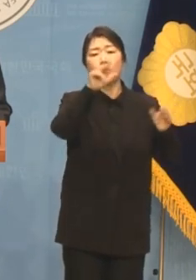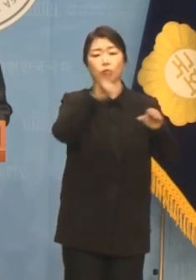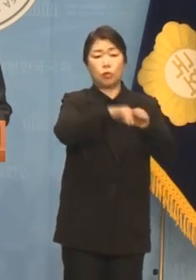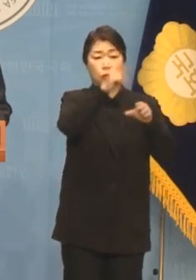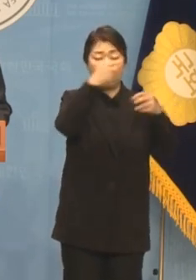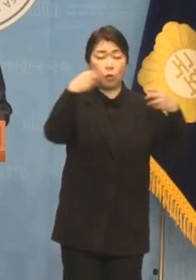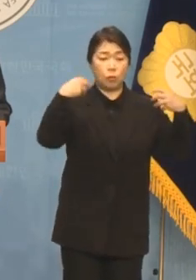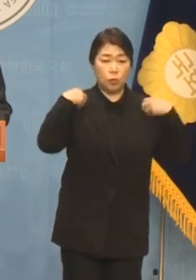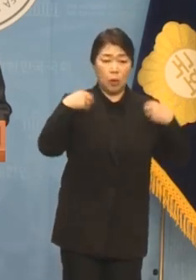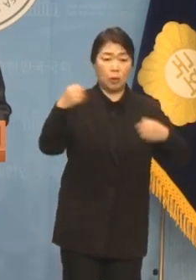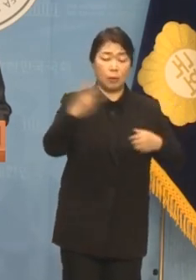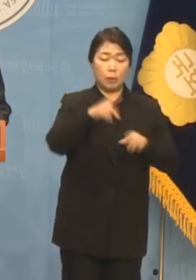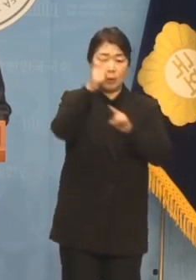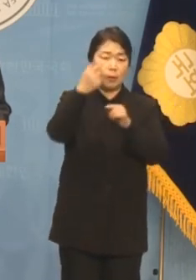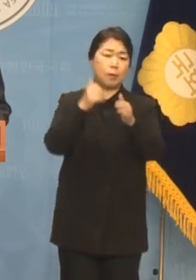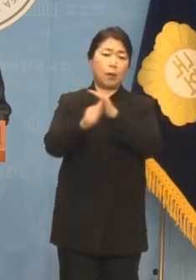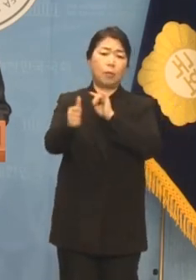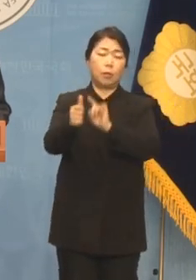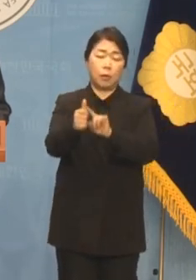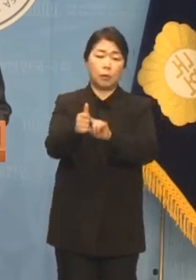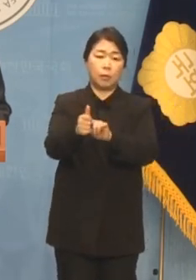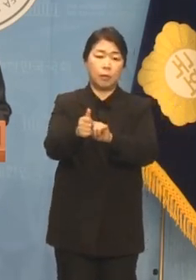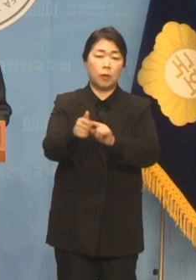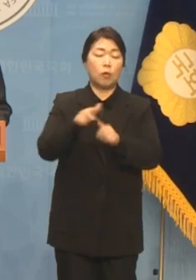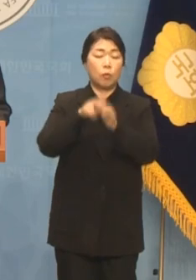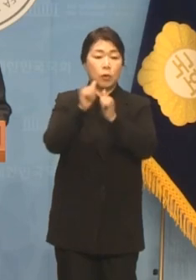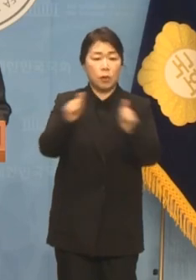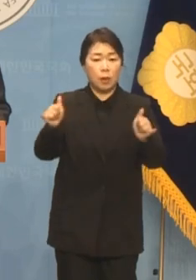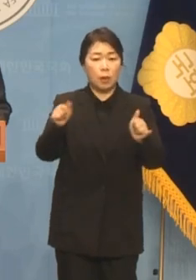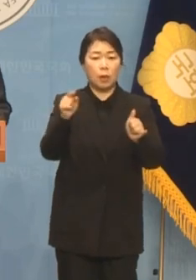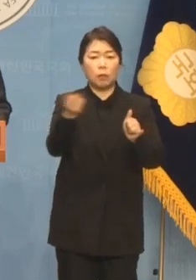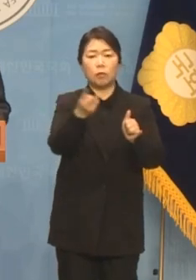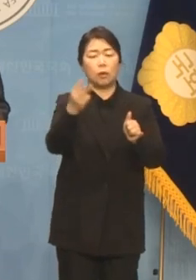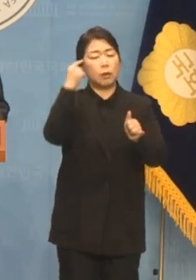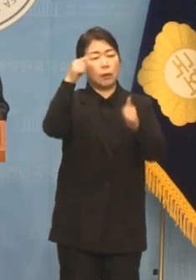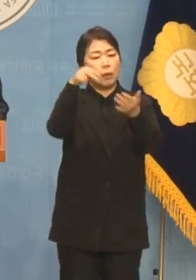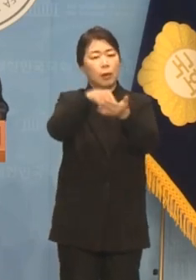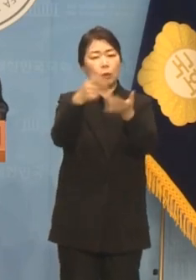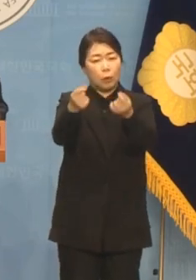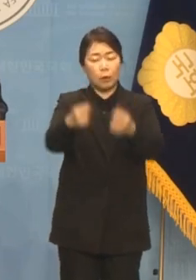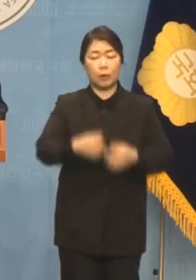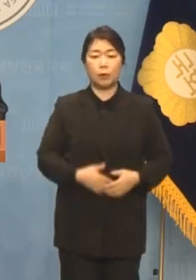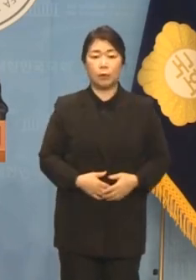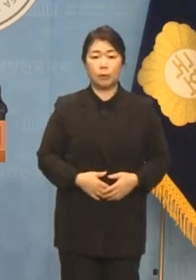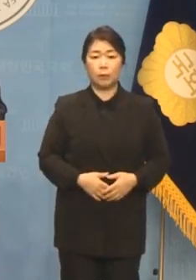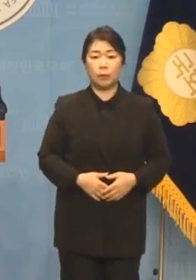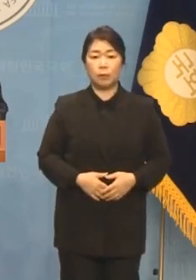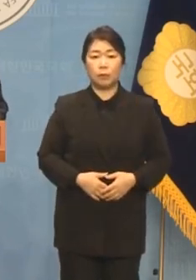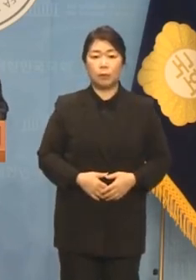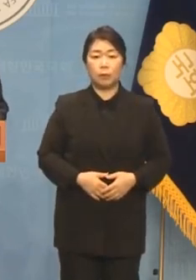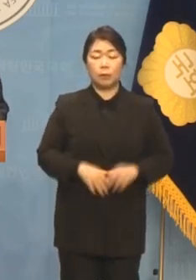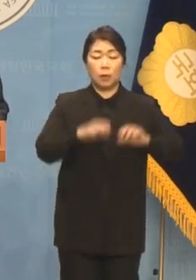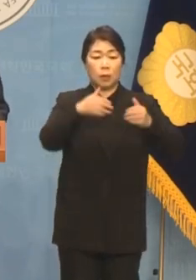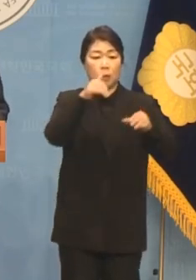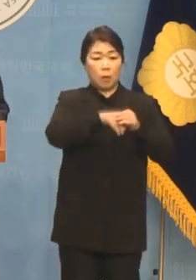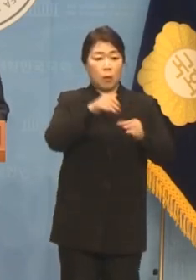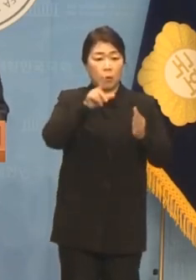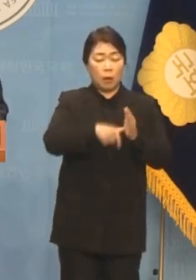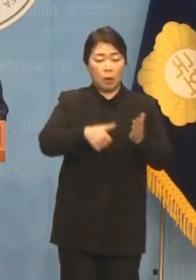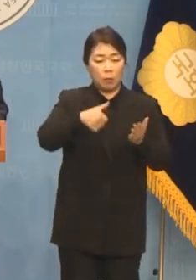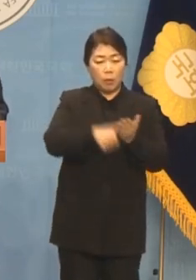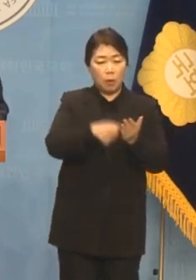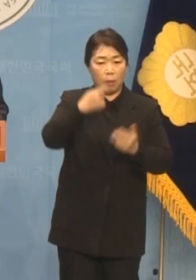정부와 당시 이재명 대선후보 민주당이 것입니다 매표 행위 급해 소상공인